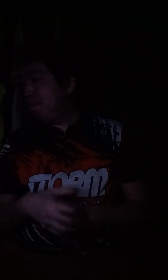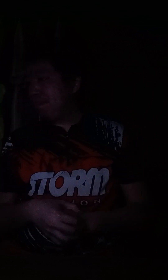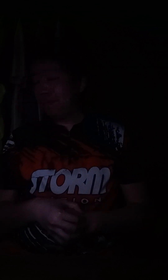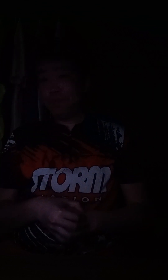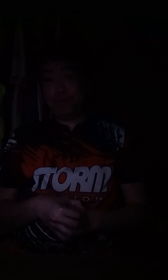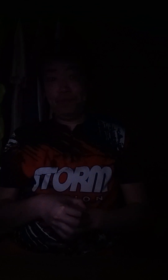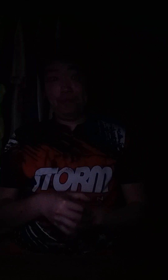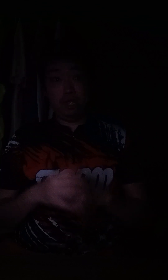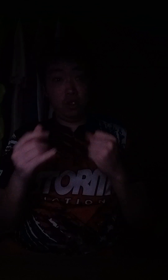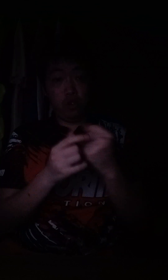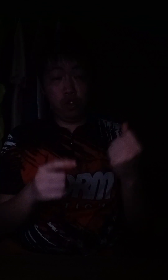현수 같은 경우 기특한 게